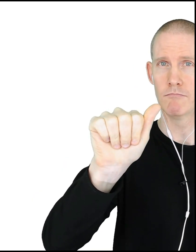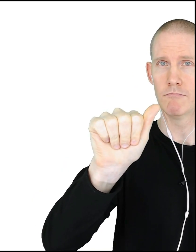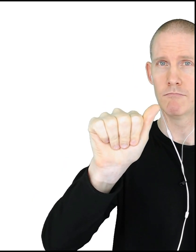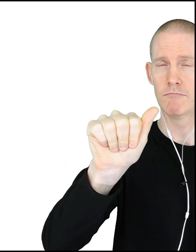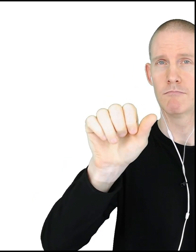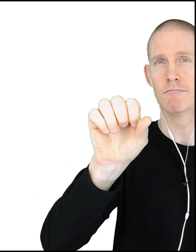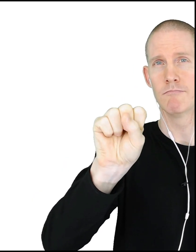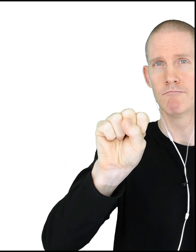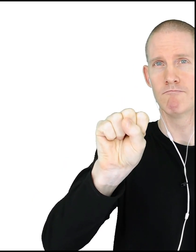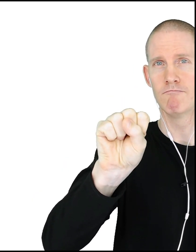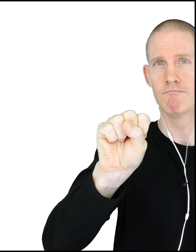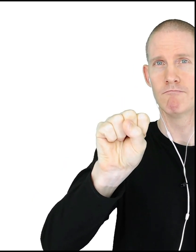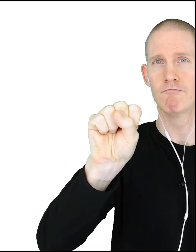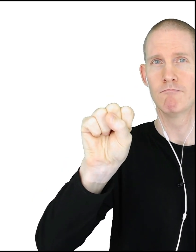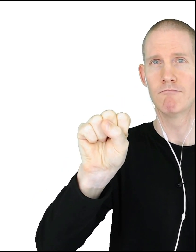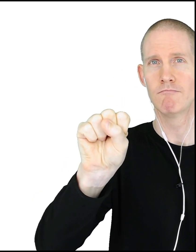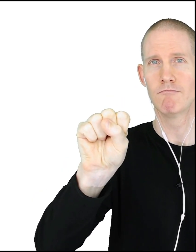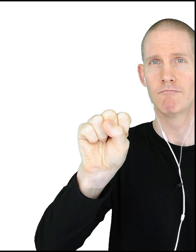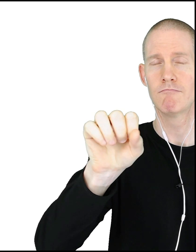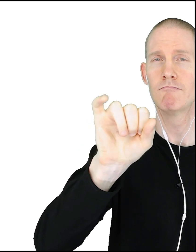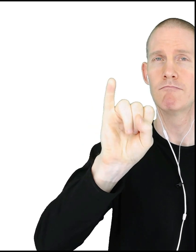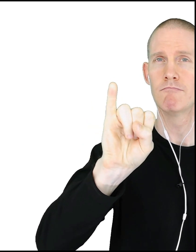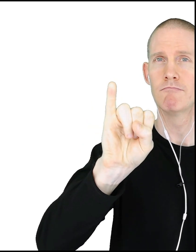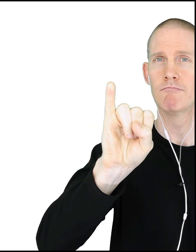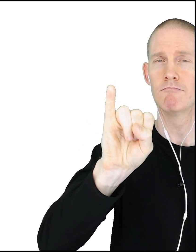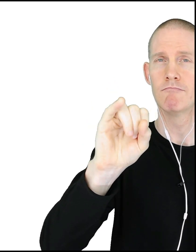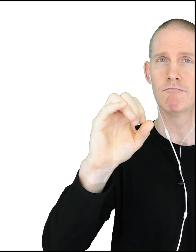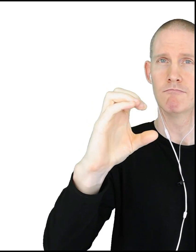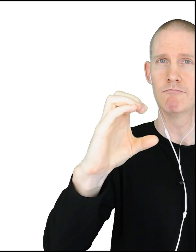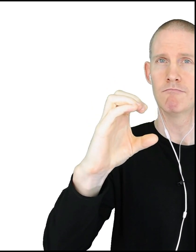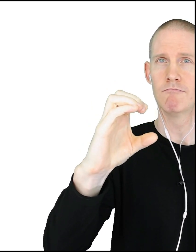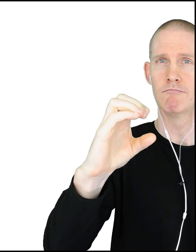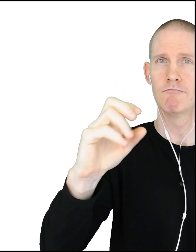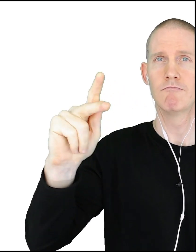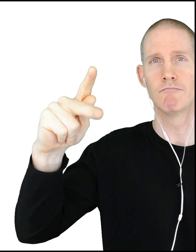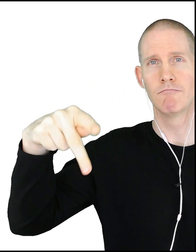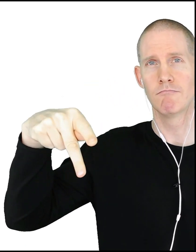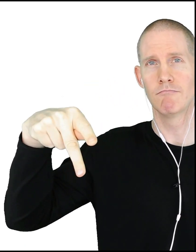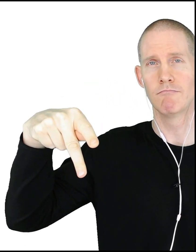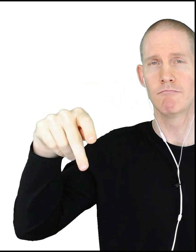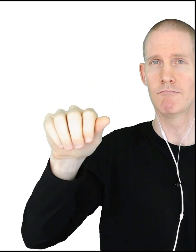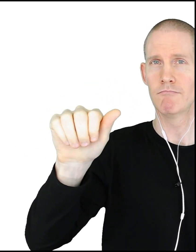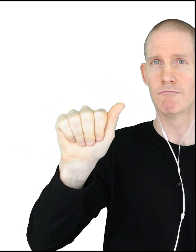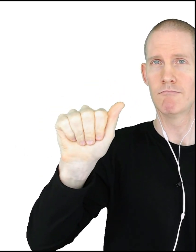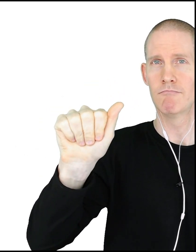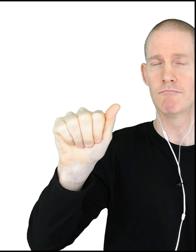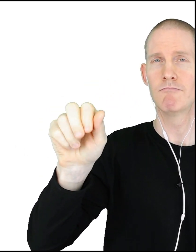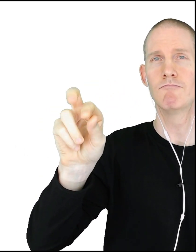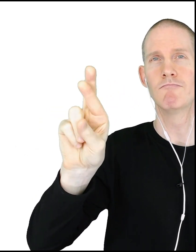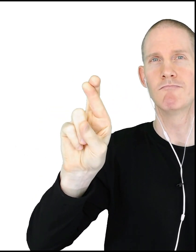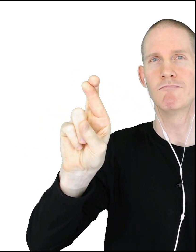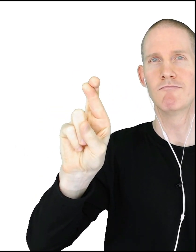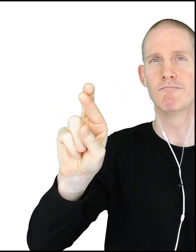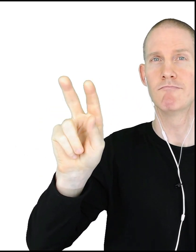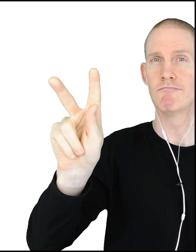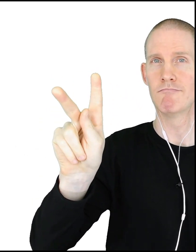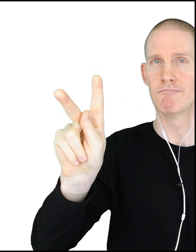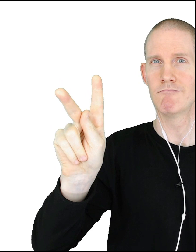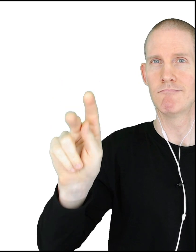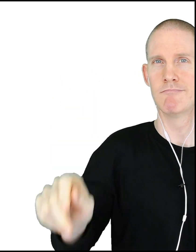Suzo moja gorko pokusa, da te barem nisam voljela. Bio si